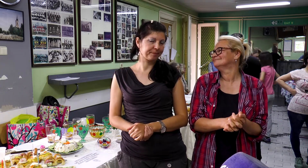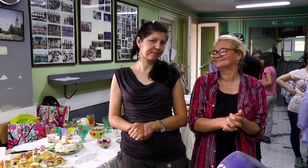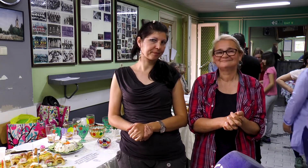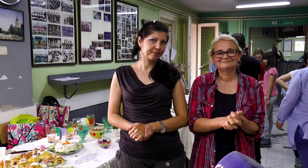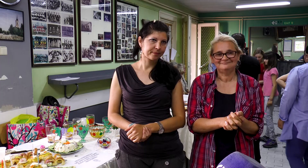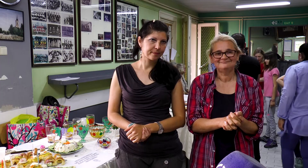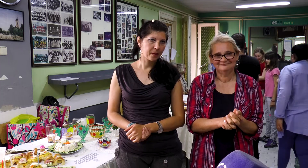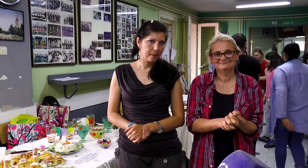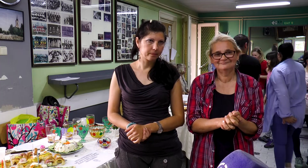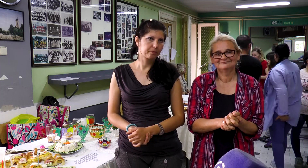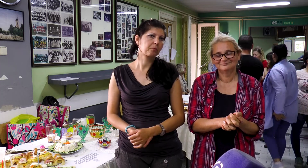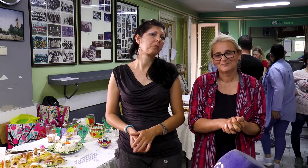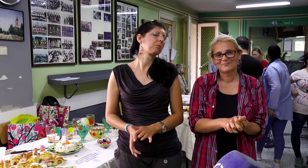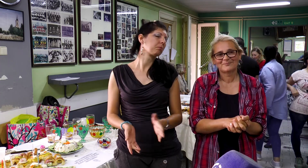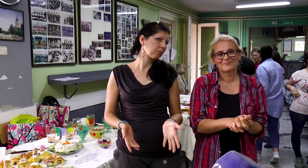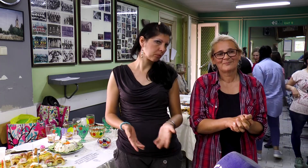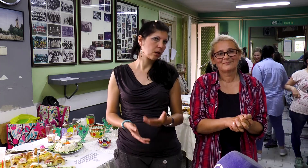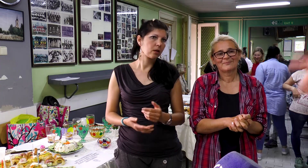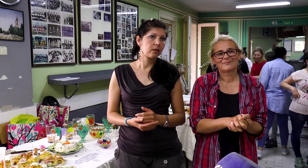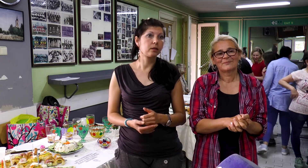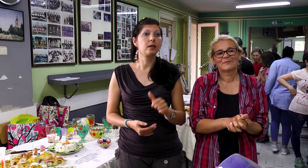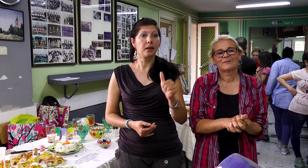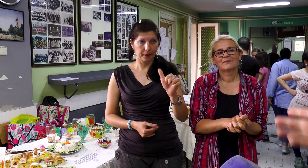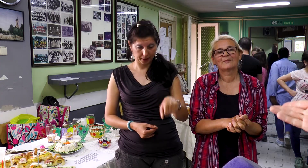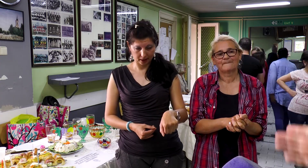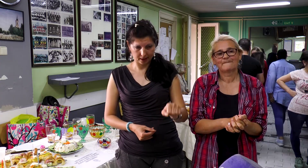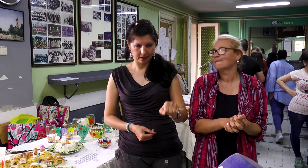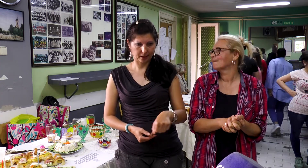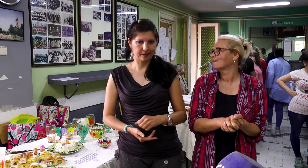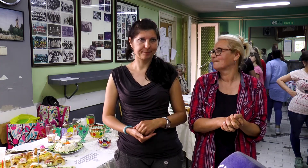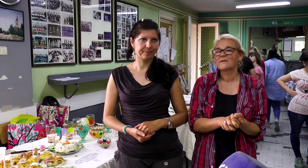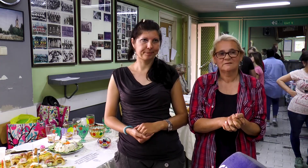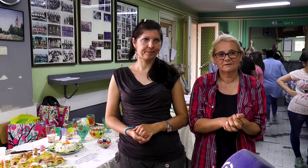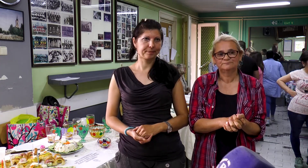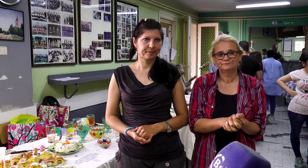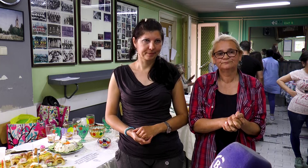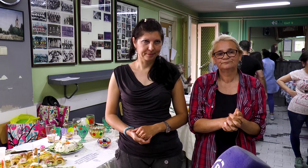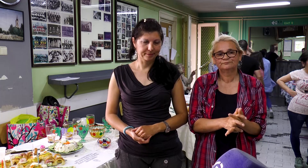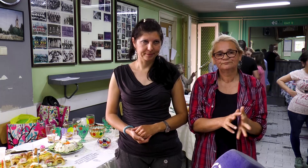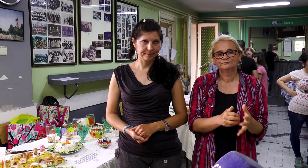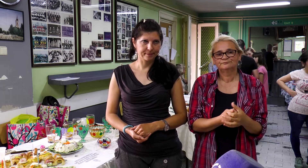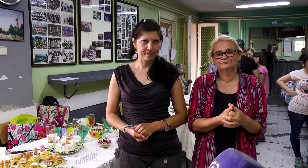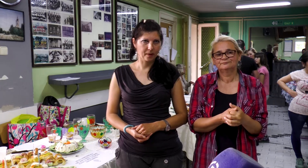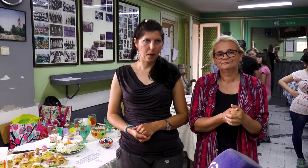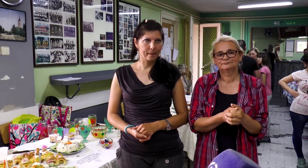i podržavanje, znači lokalna opština nas podržava. Da, imaju veliku